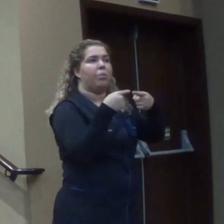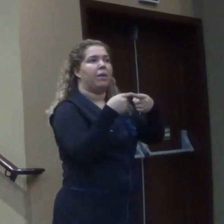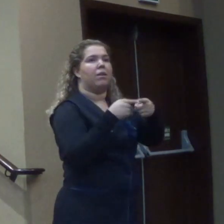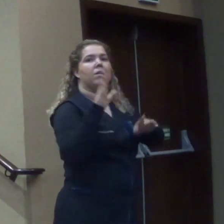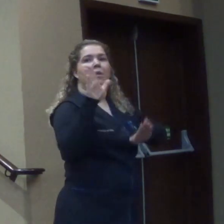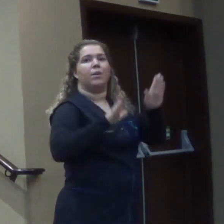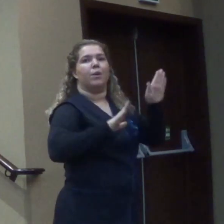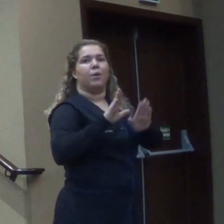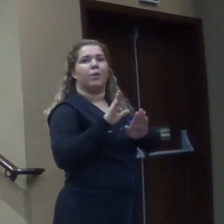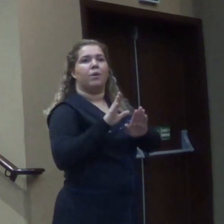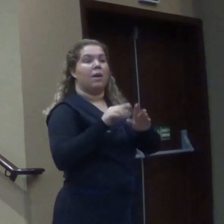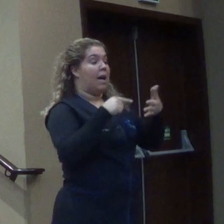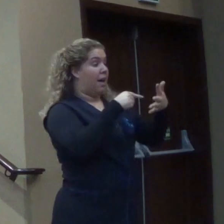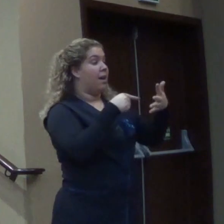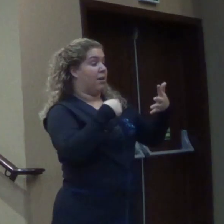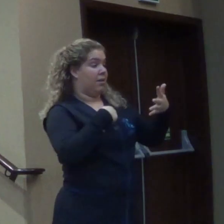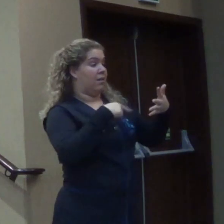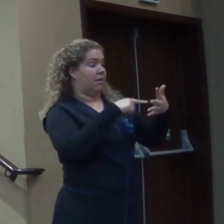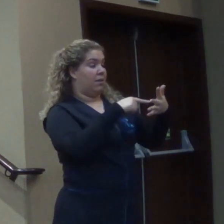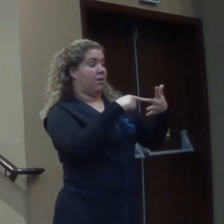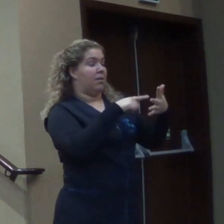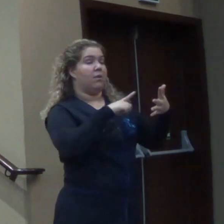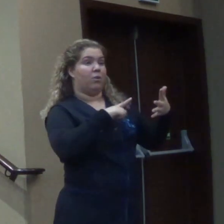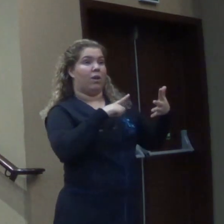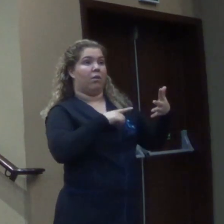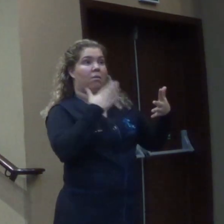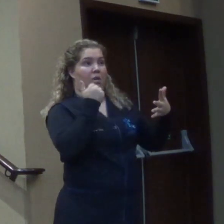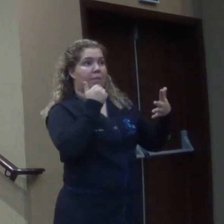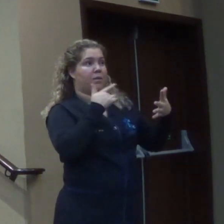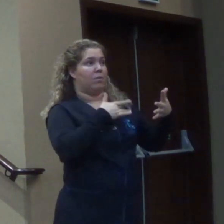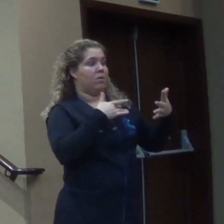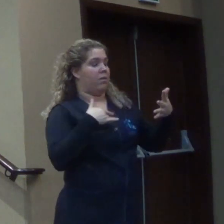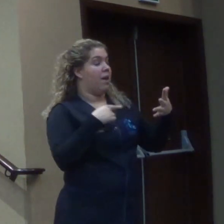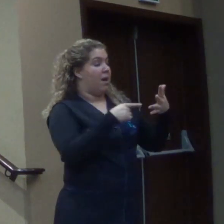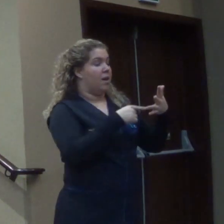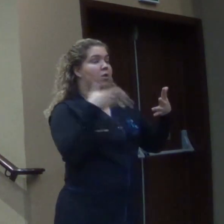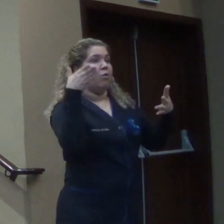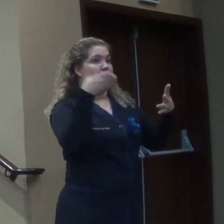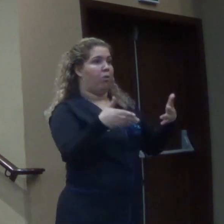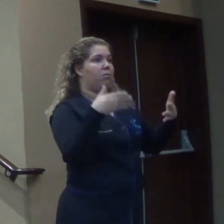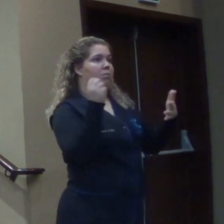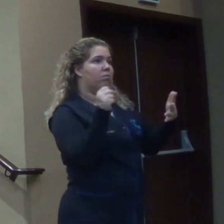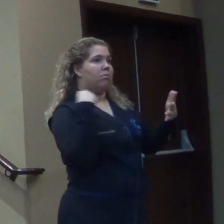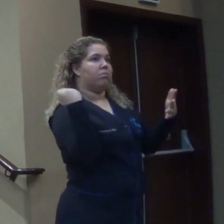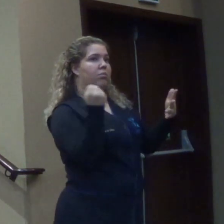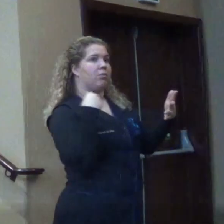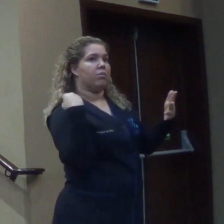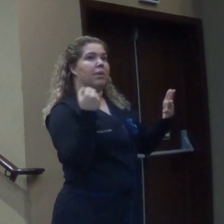Pelo menos 2 itens. Quantos desses 5 itens têm pelo menos 3 itens? Vamos voltar lá para a gente ver?